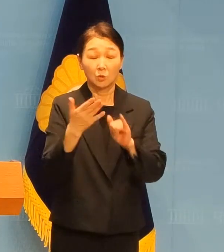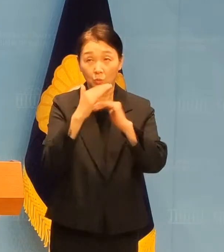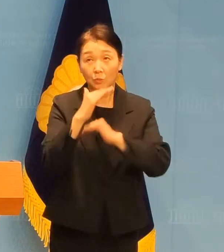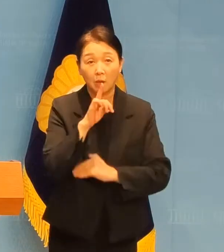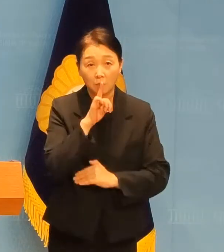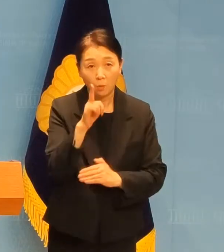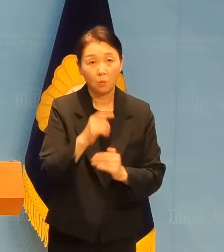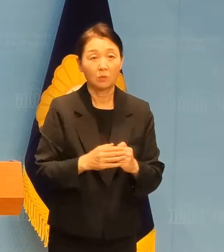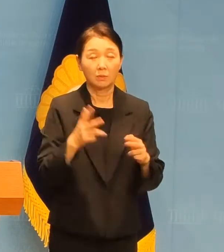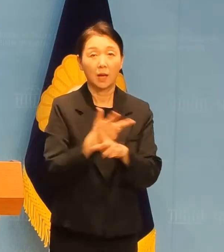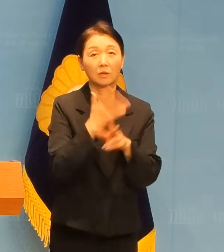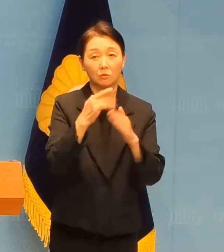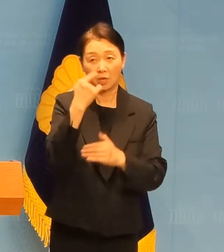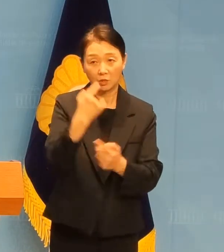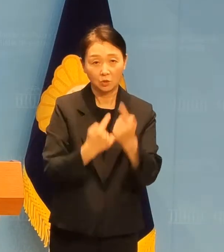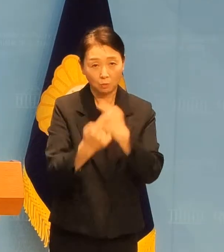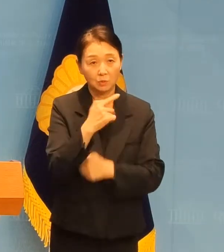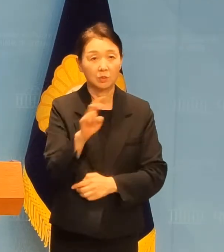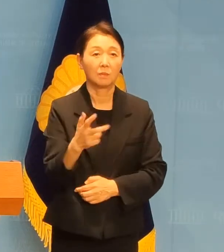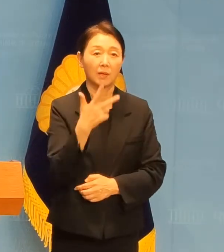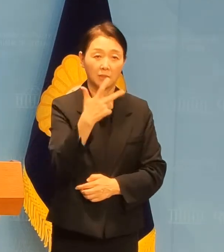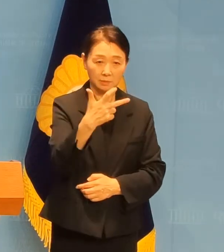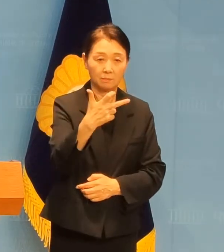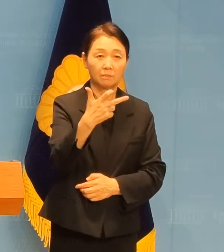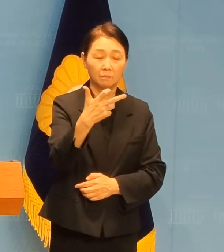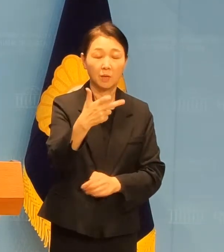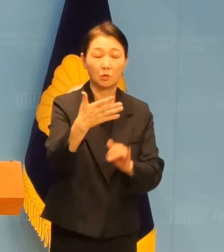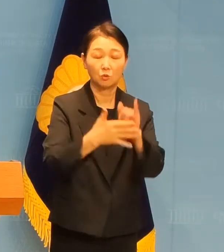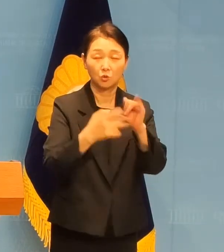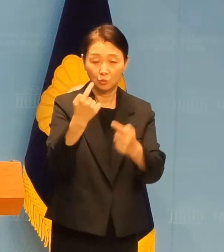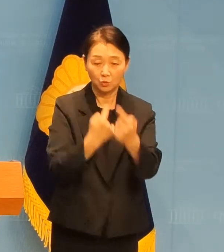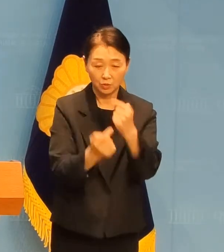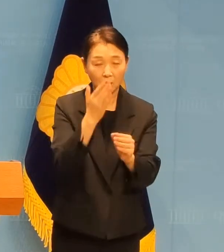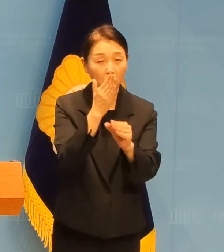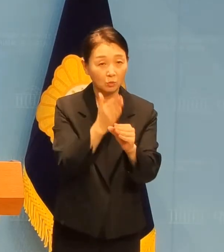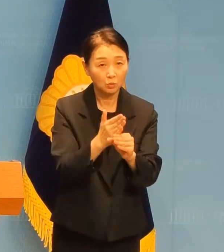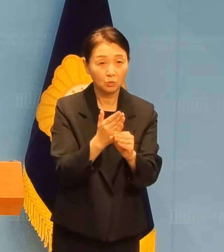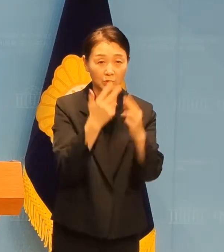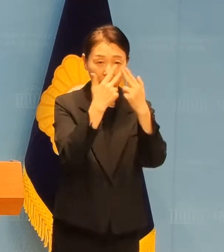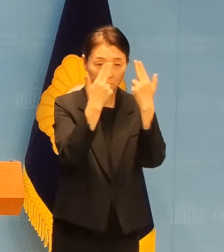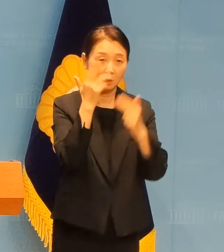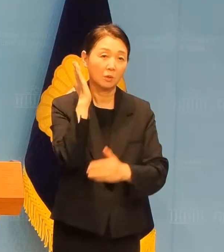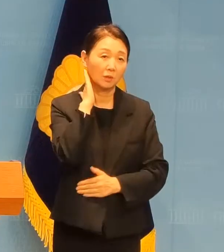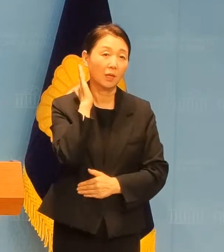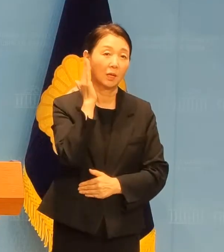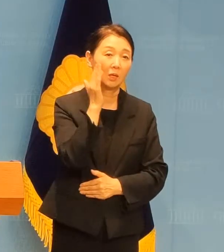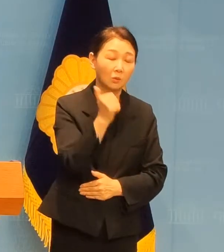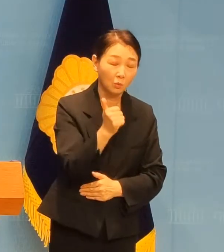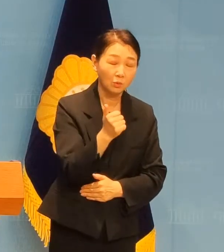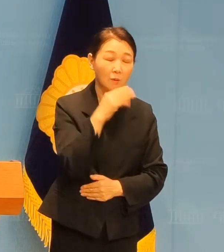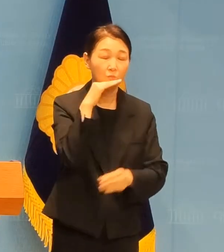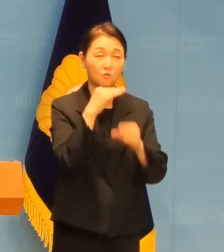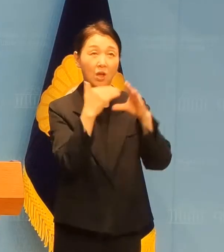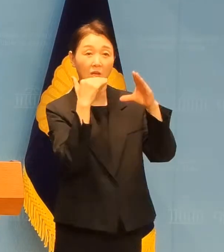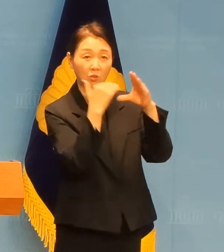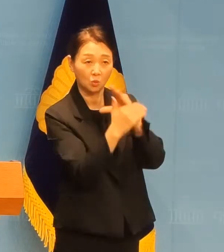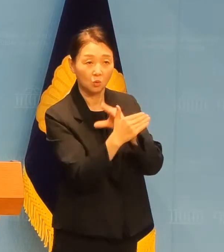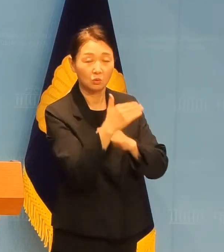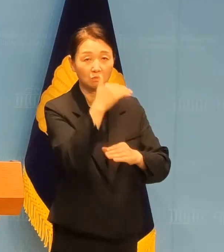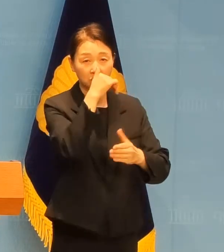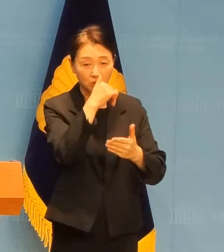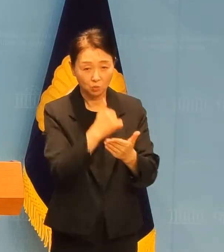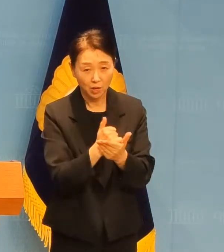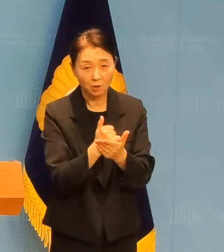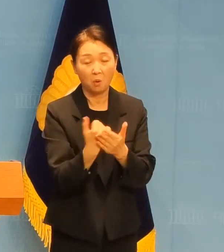보고입니다. 지난 한 주간 접수된 217건의 유튜브 제보 가운데 이재명 대통령이 대북 송금 등 외환죄로